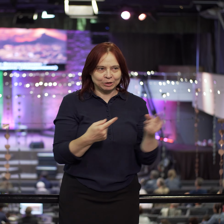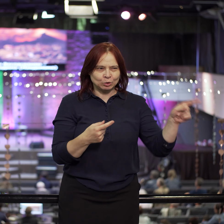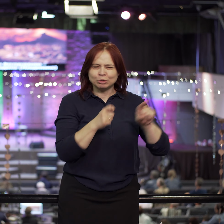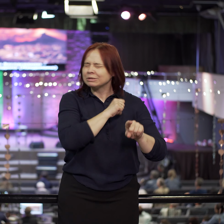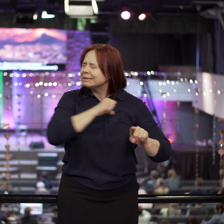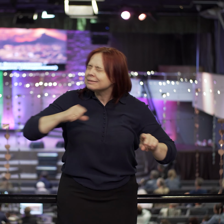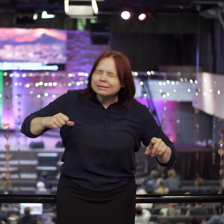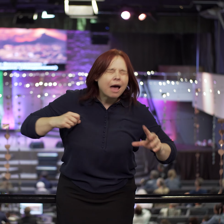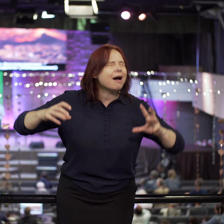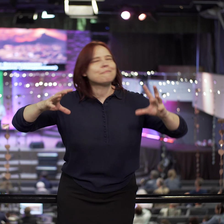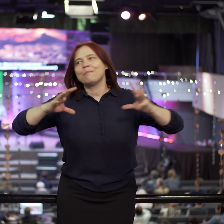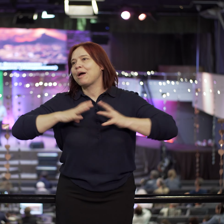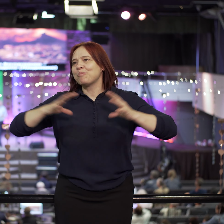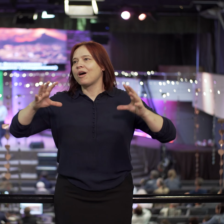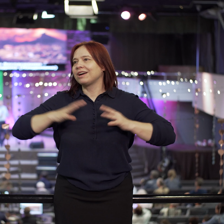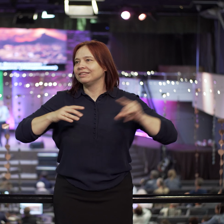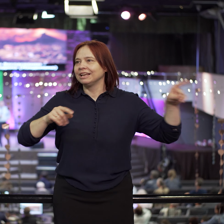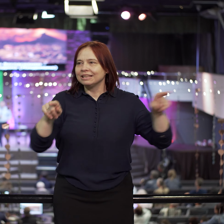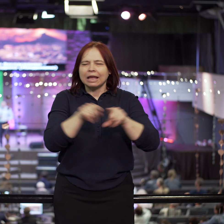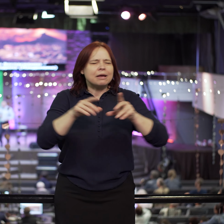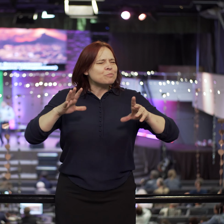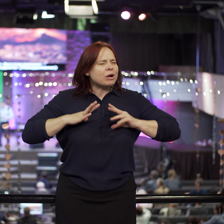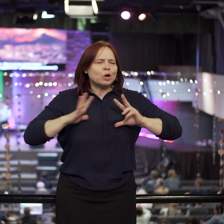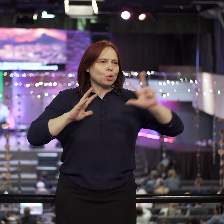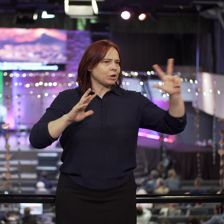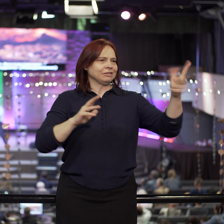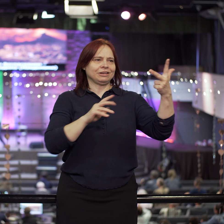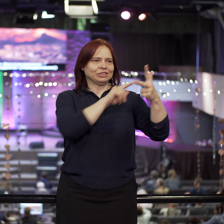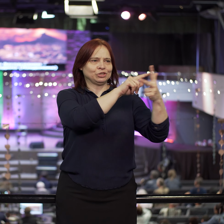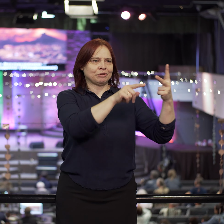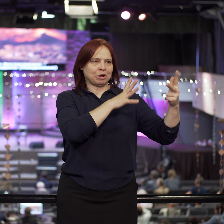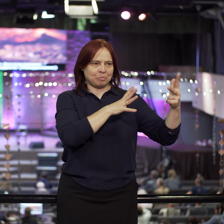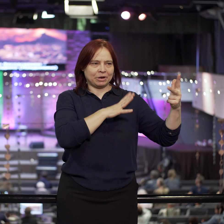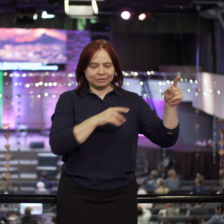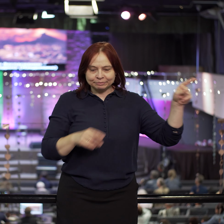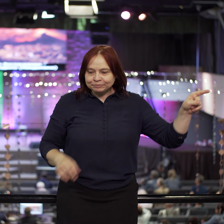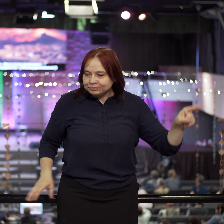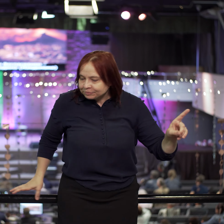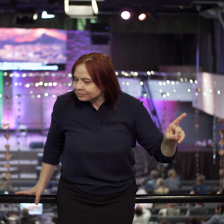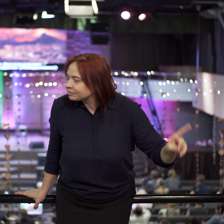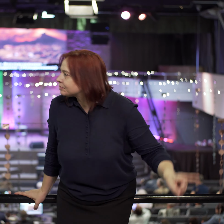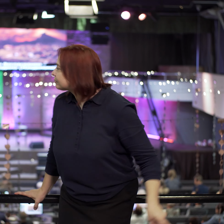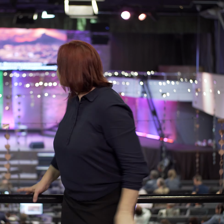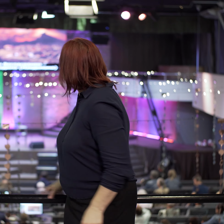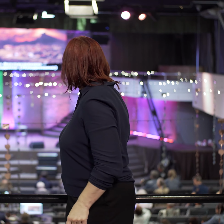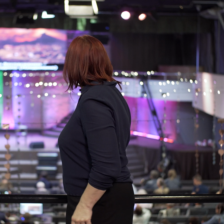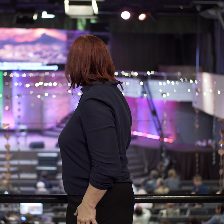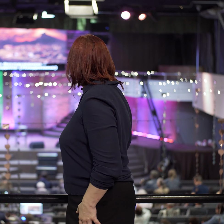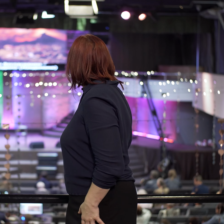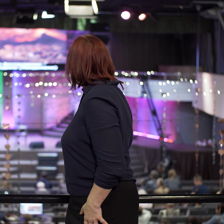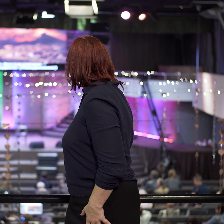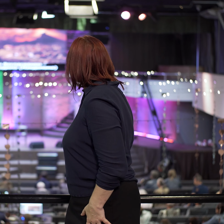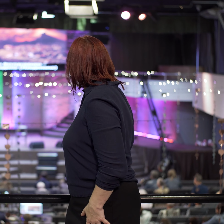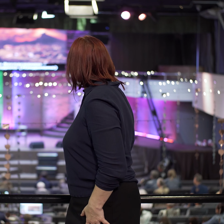иудейских древностей, из Талмуда, талмудической литературы. В 70-м году, когда Тит